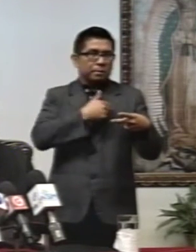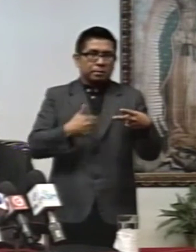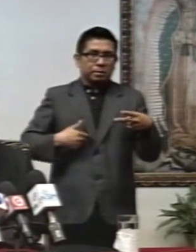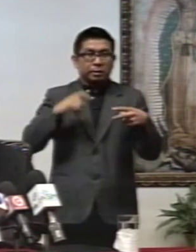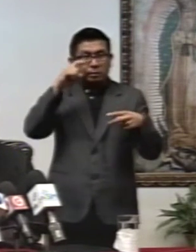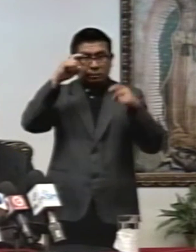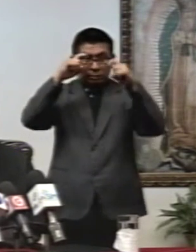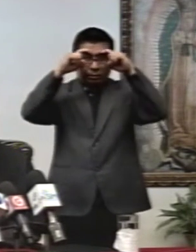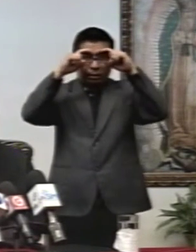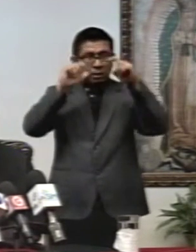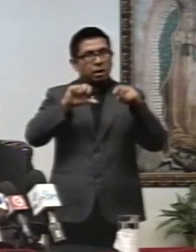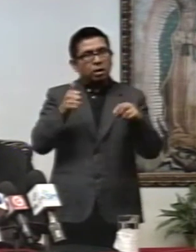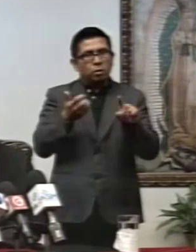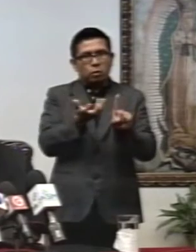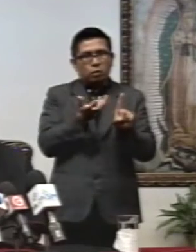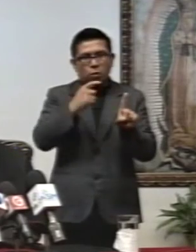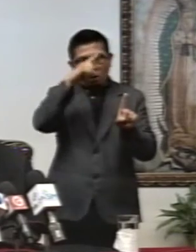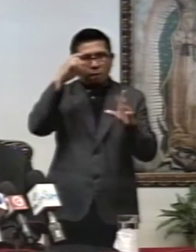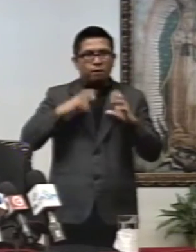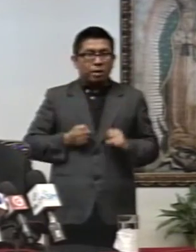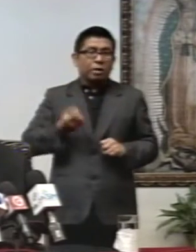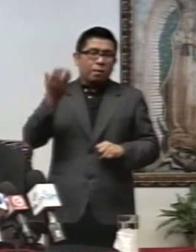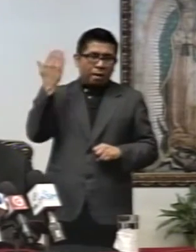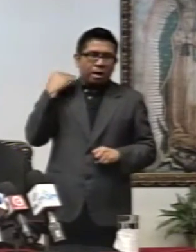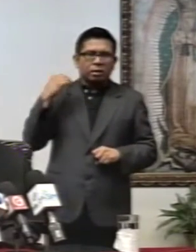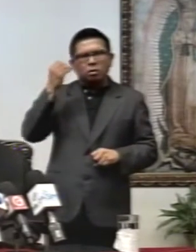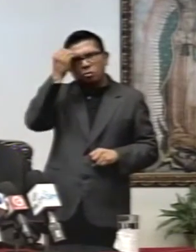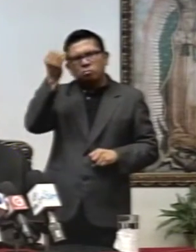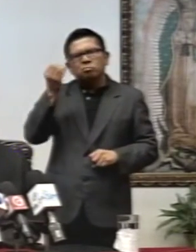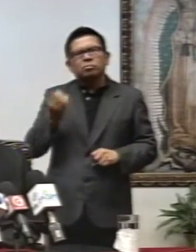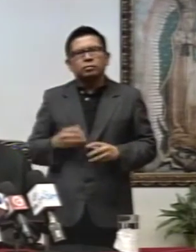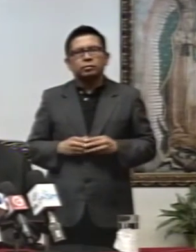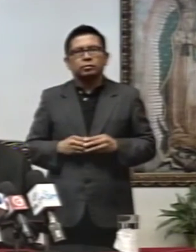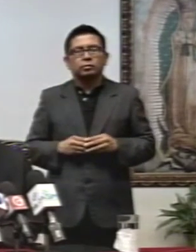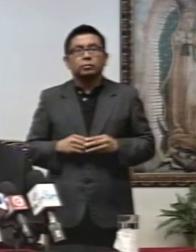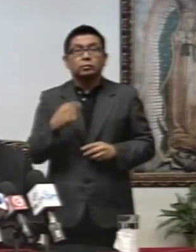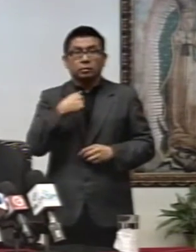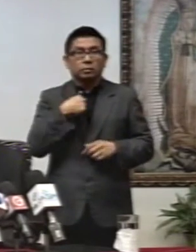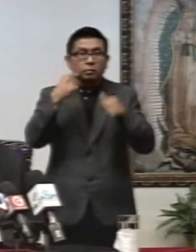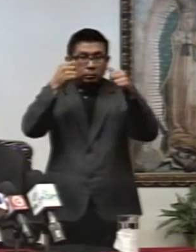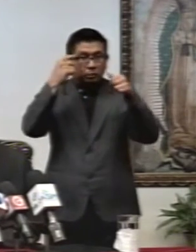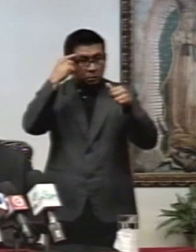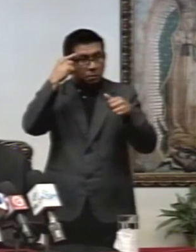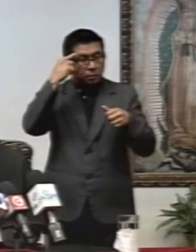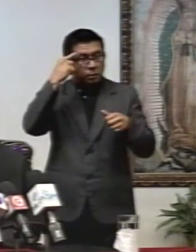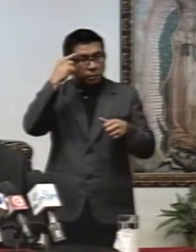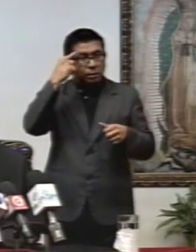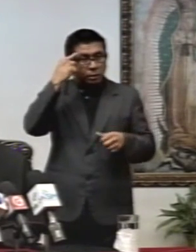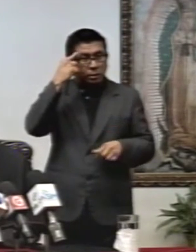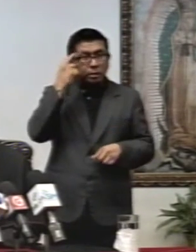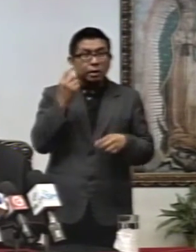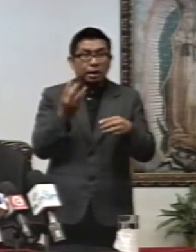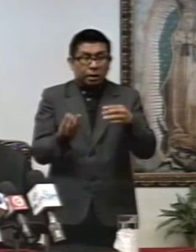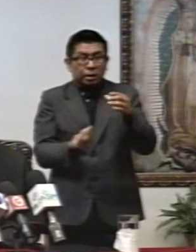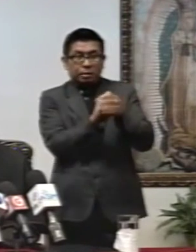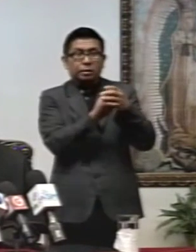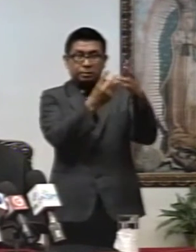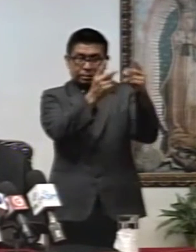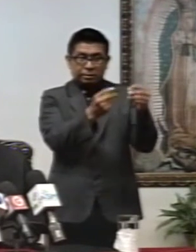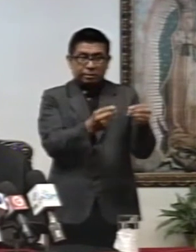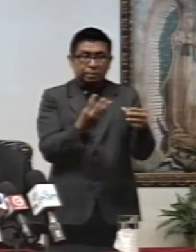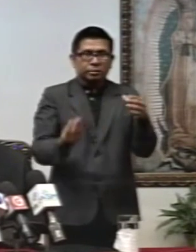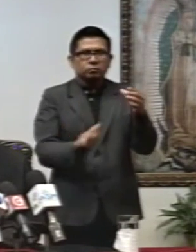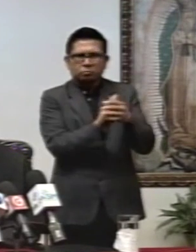otros funcionarios de ese gobierno. Sí, yo sí creo que no solo aumentar